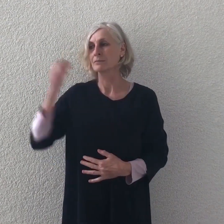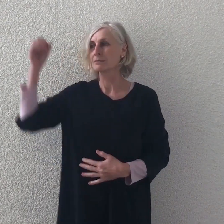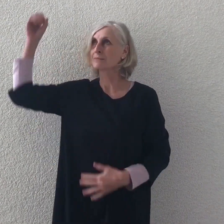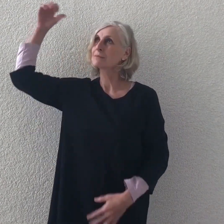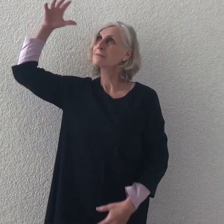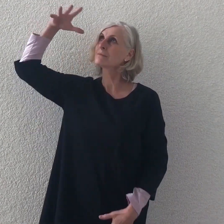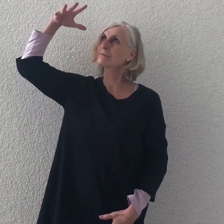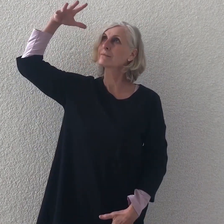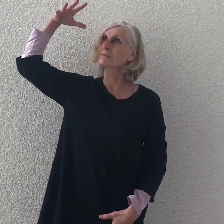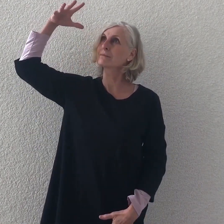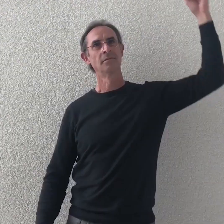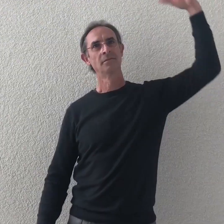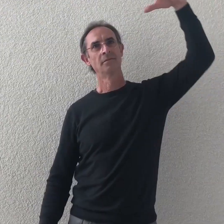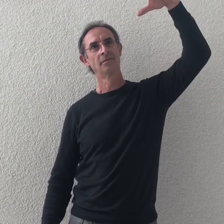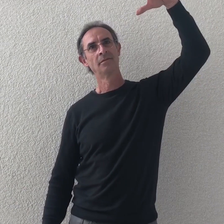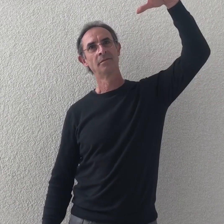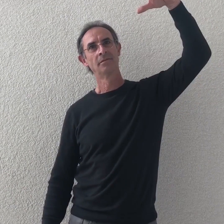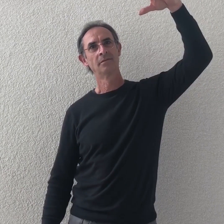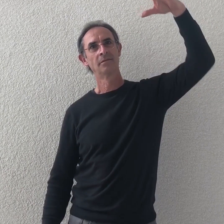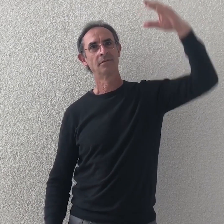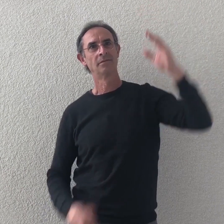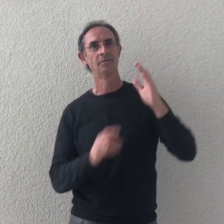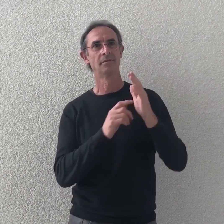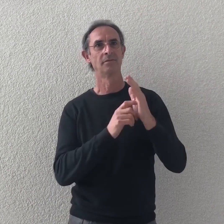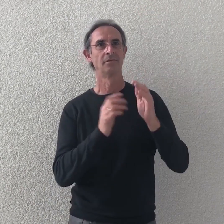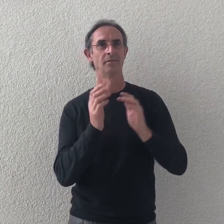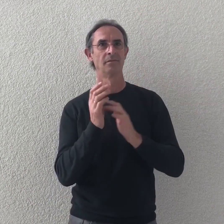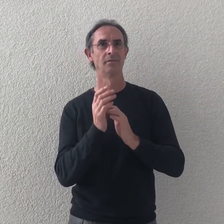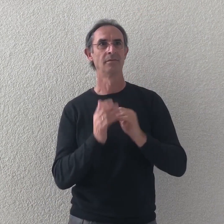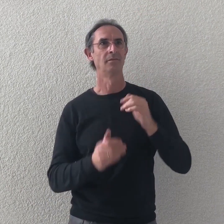mein Licht. Christus meine